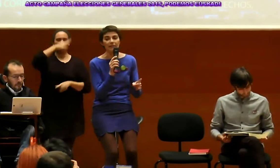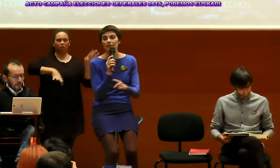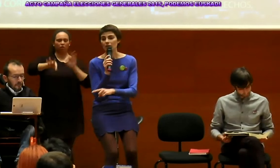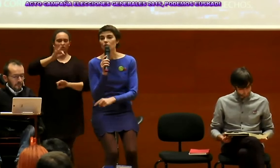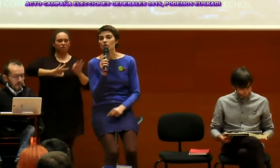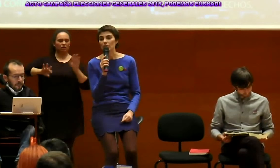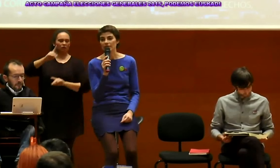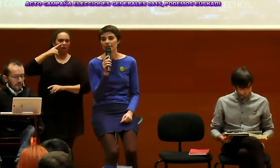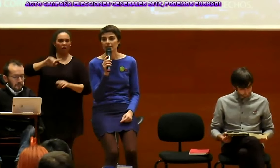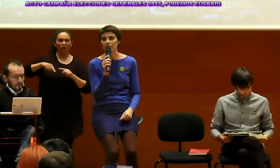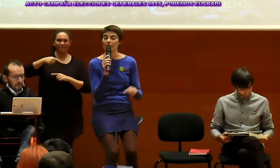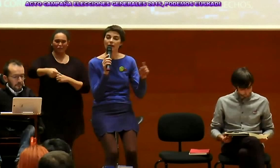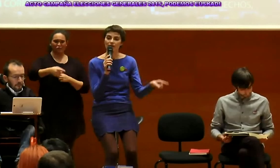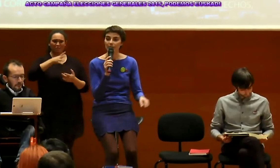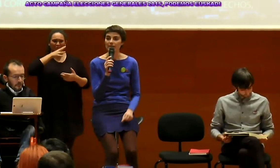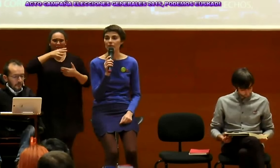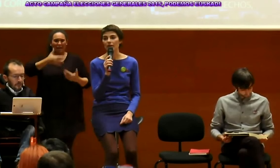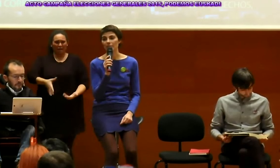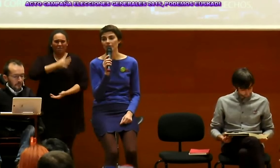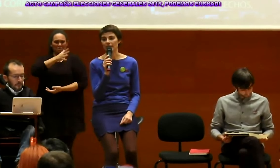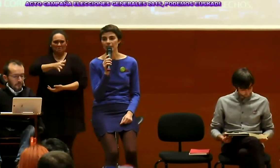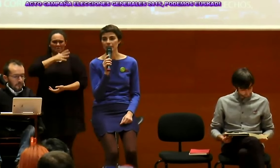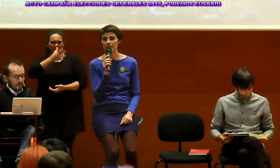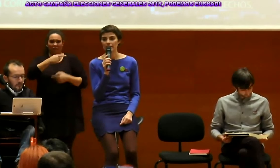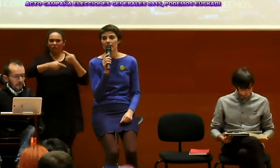que han tenido las consecuencias que han tenido, que han dejado a familias que no llegan